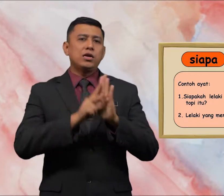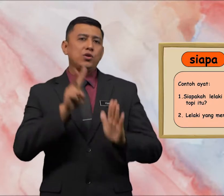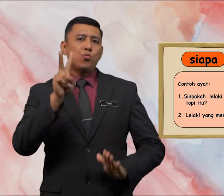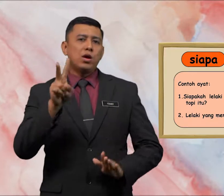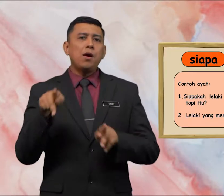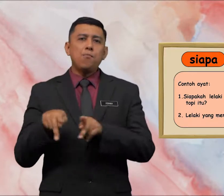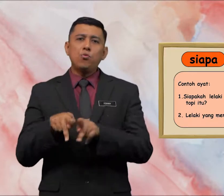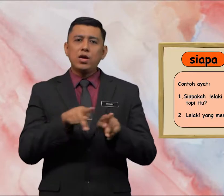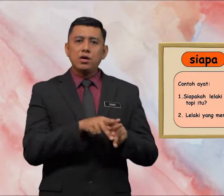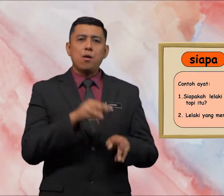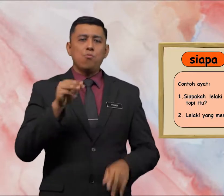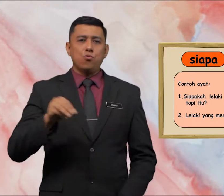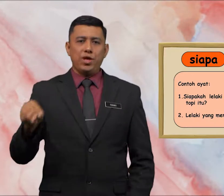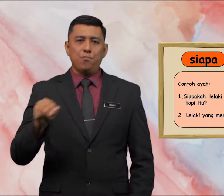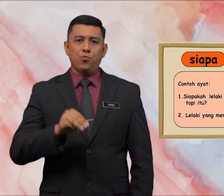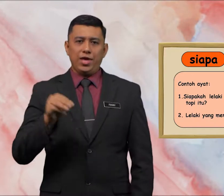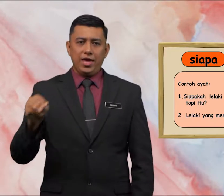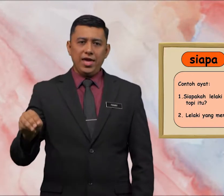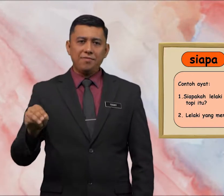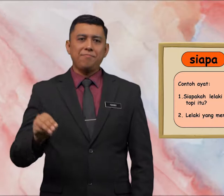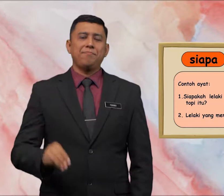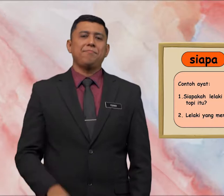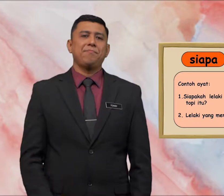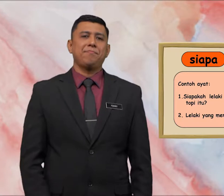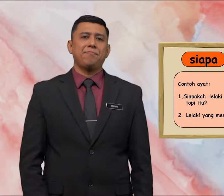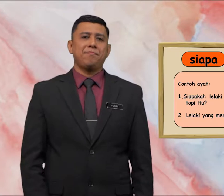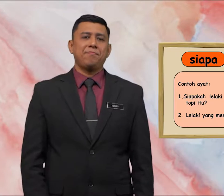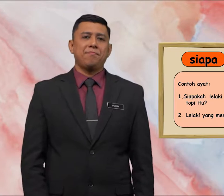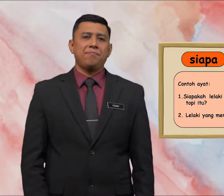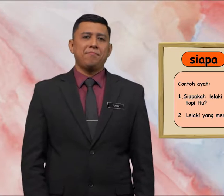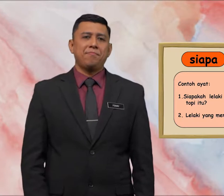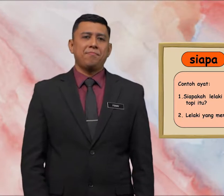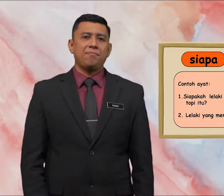kedua pula, murid-murid?